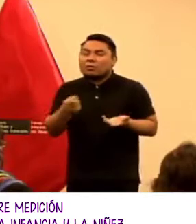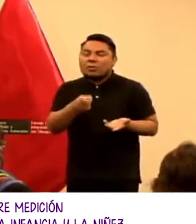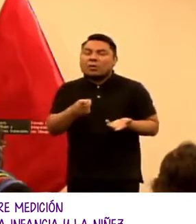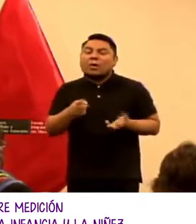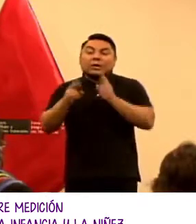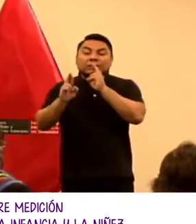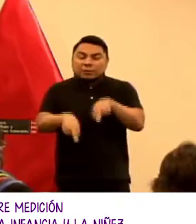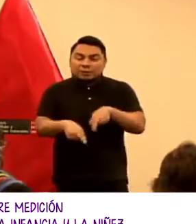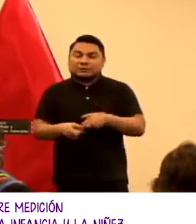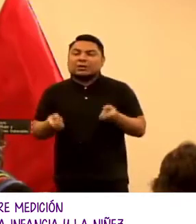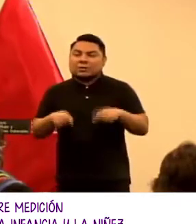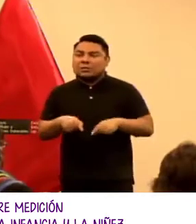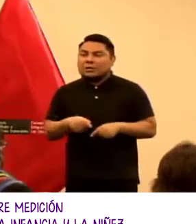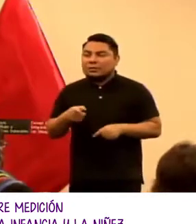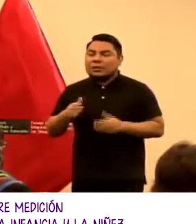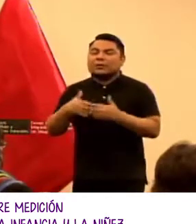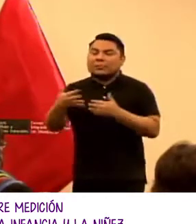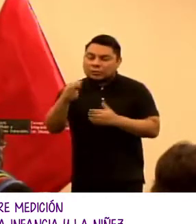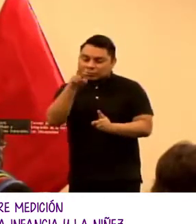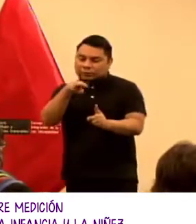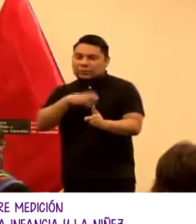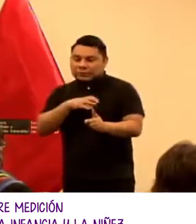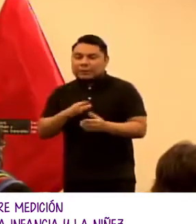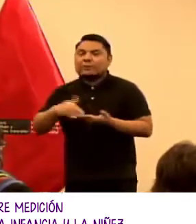esta respuesta a la hora de hacer el corte más adelante.